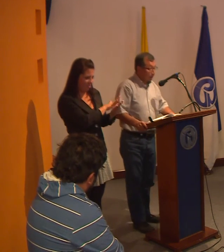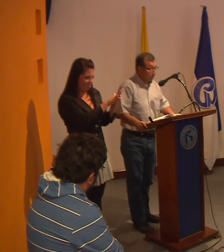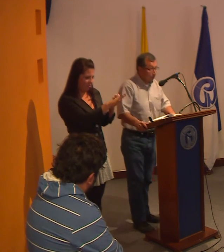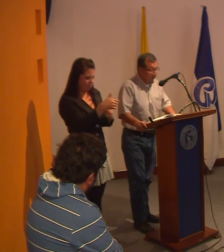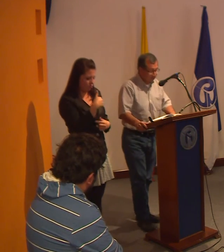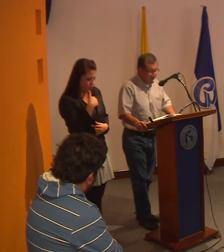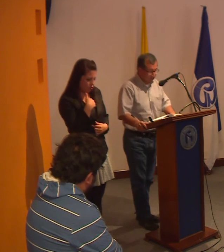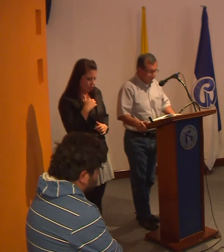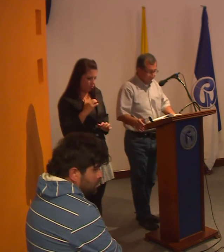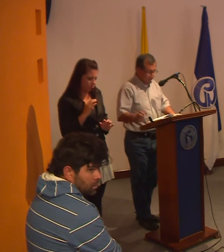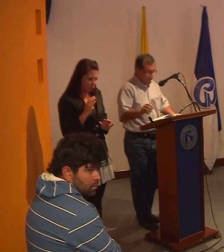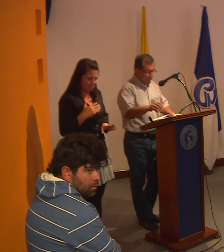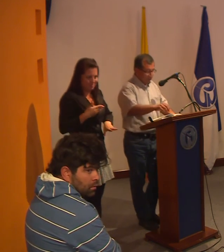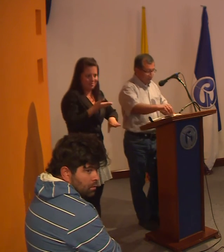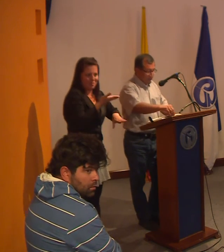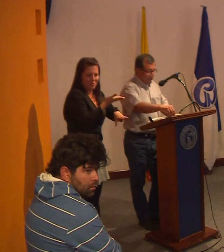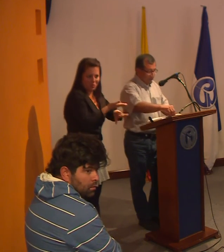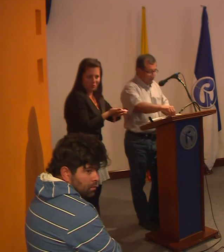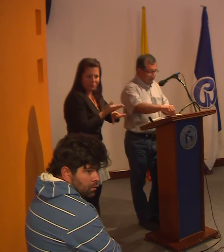presentar propuestas.